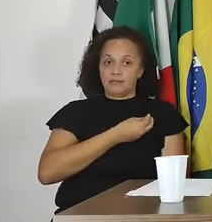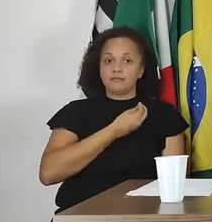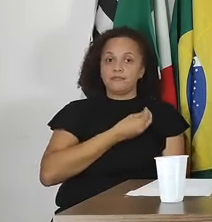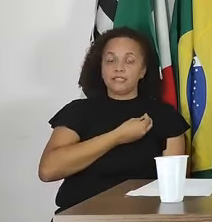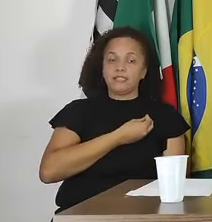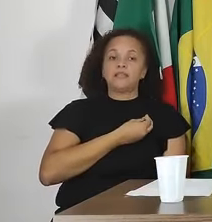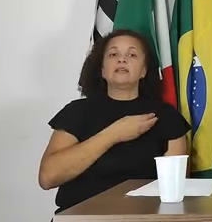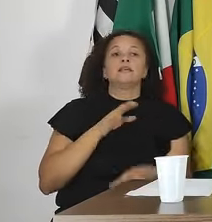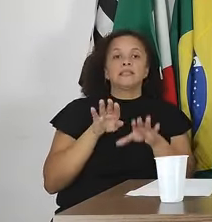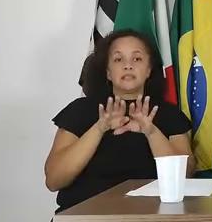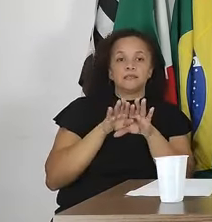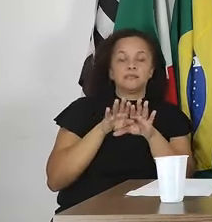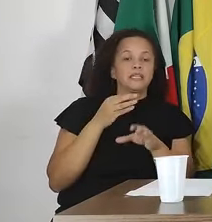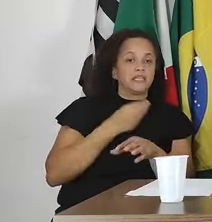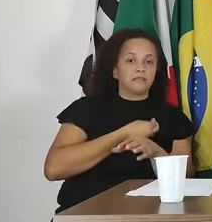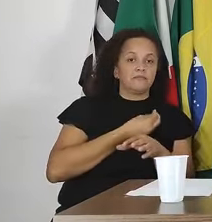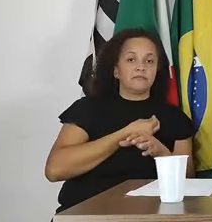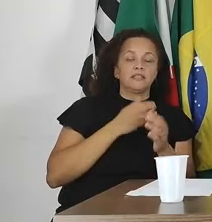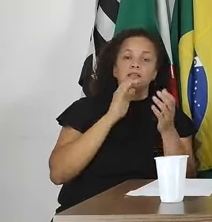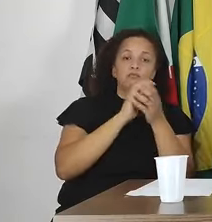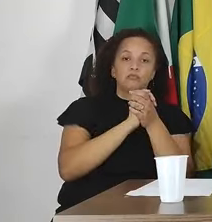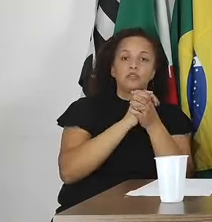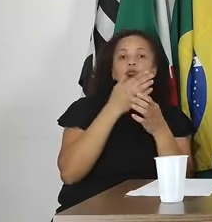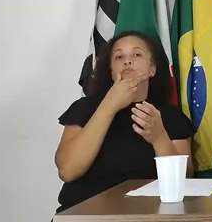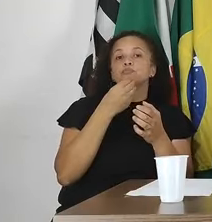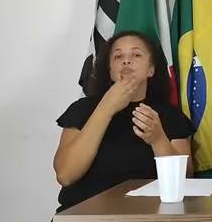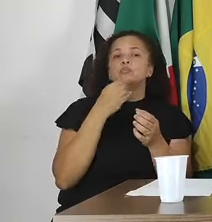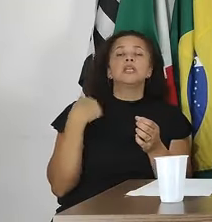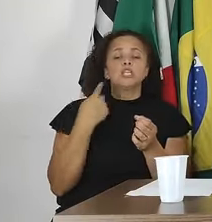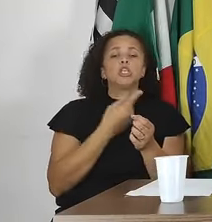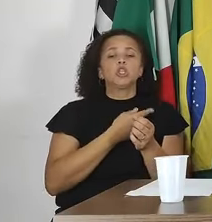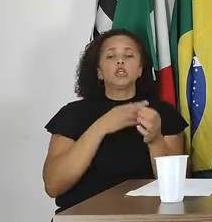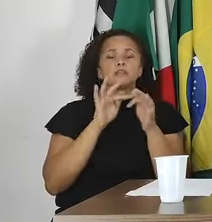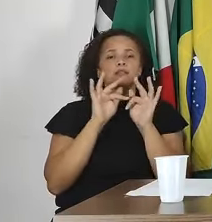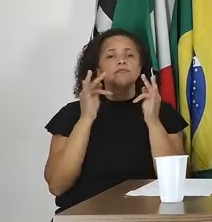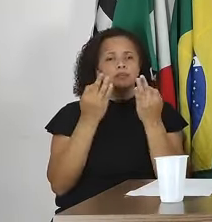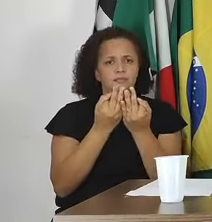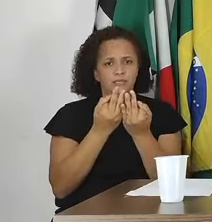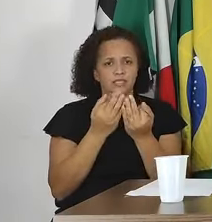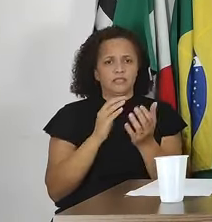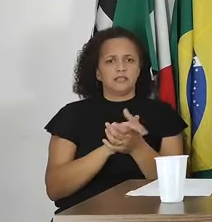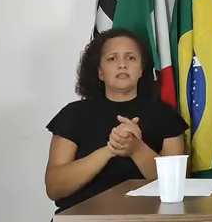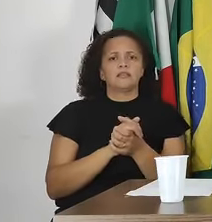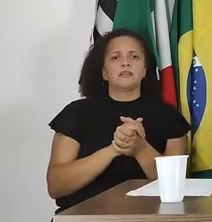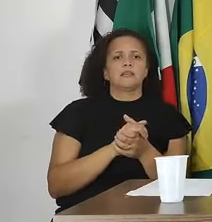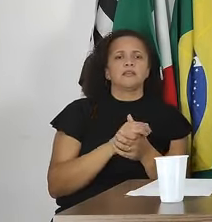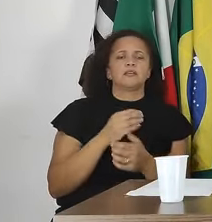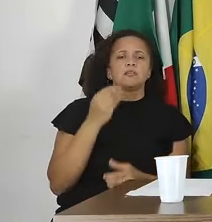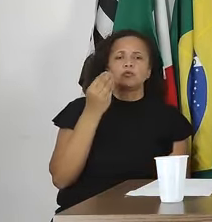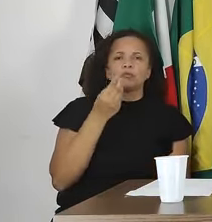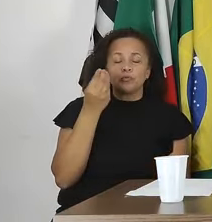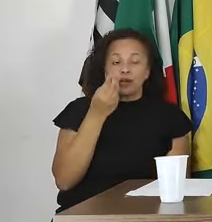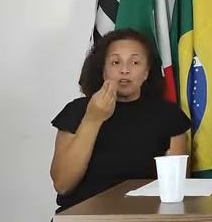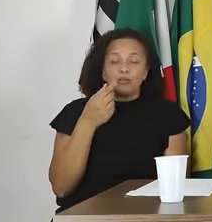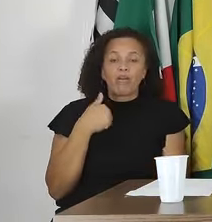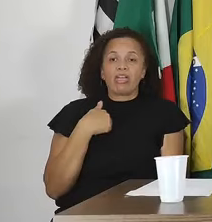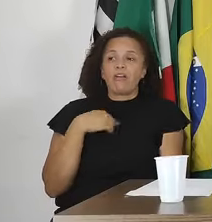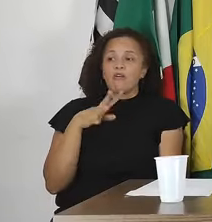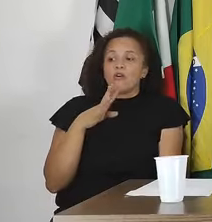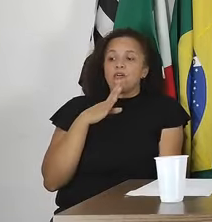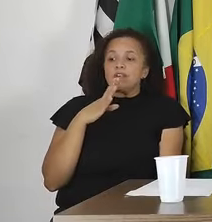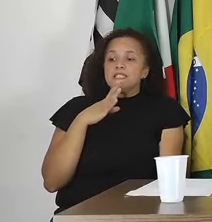marido, na nossa família, né? A gente caiu, mas aí um dia quando eu conheci Cristo,